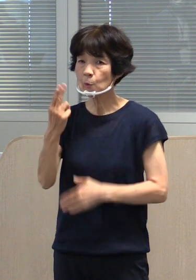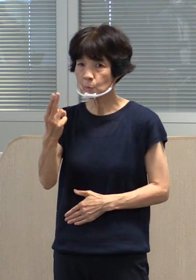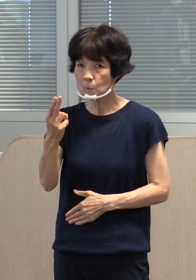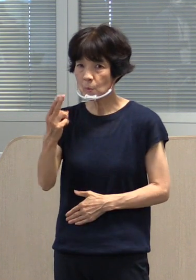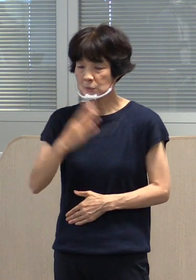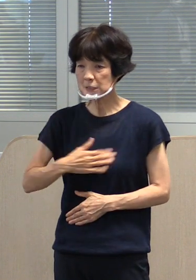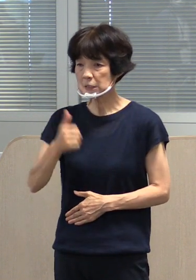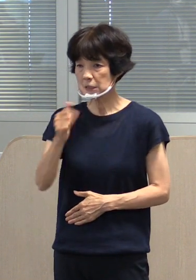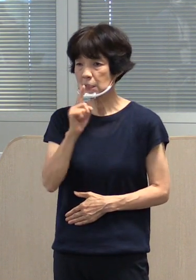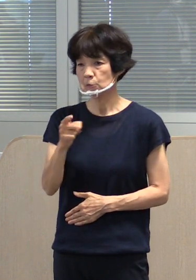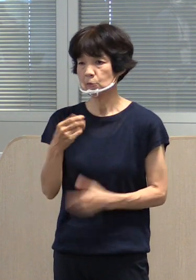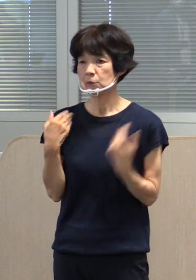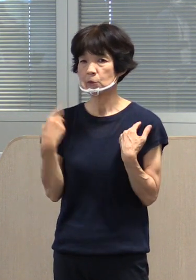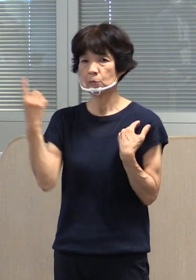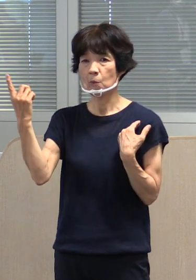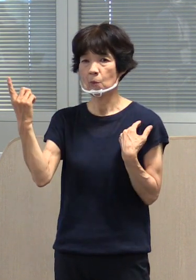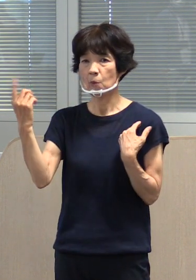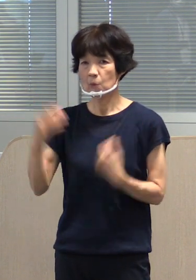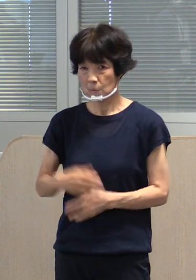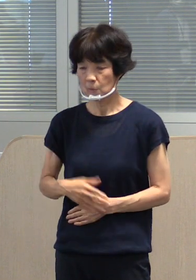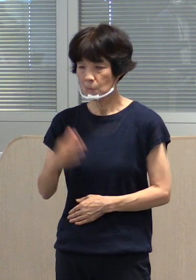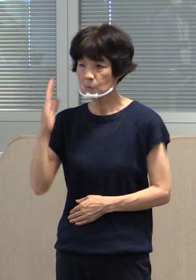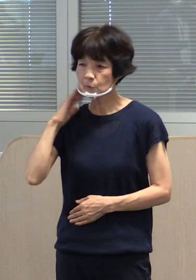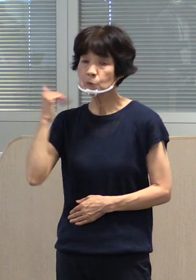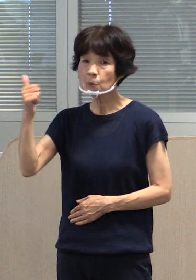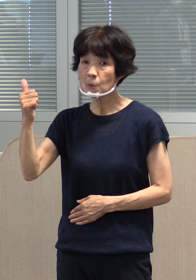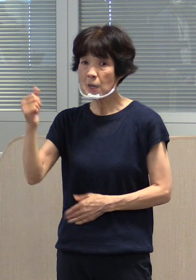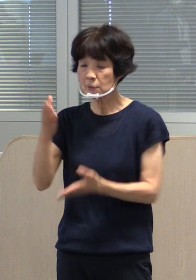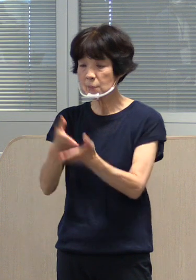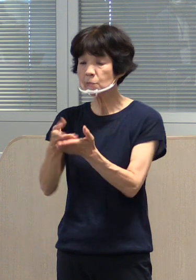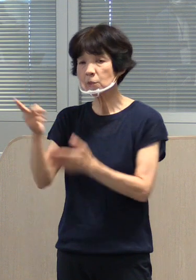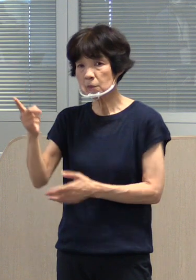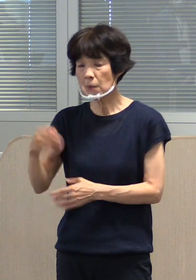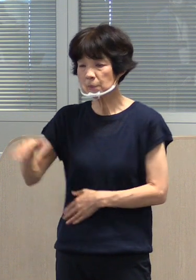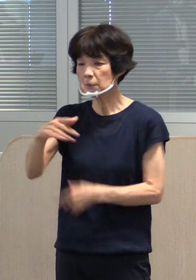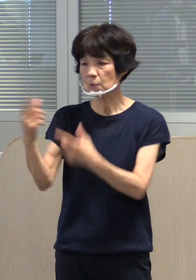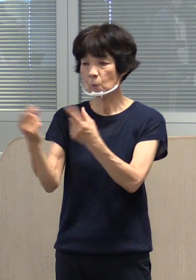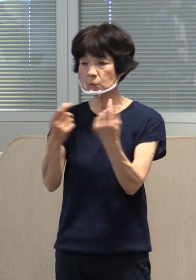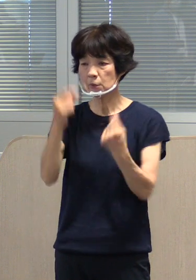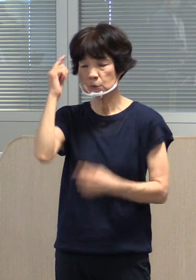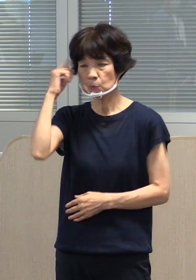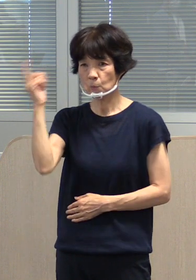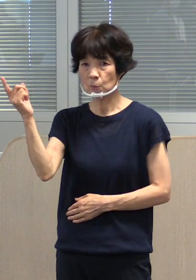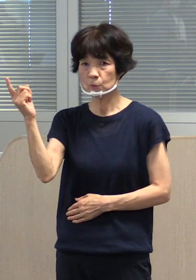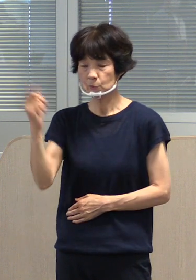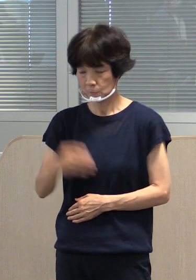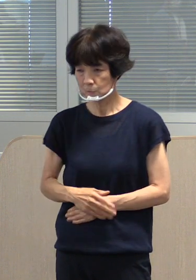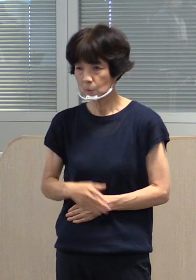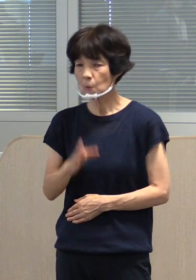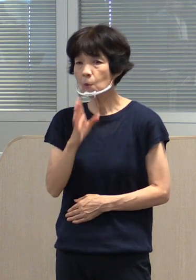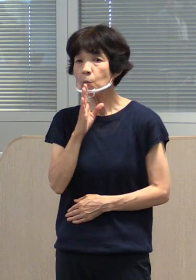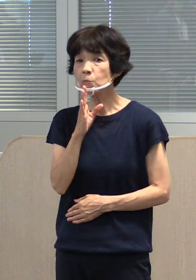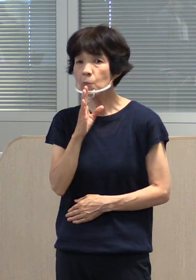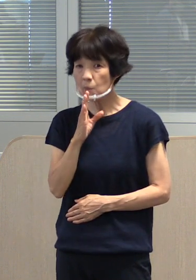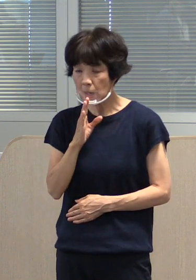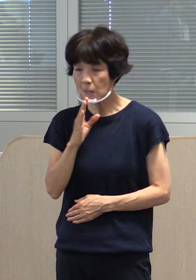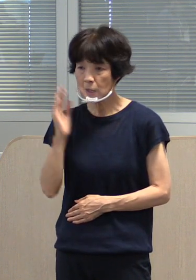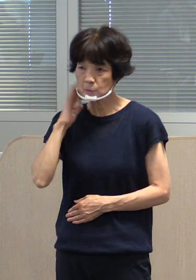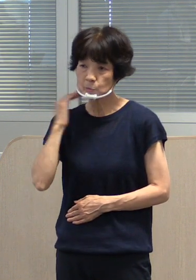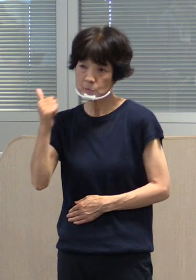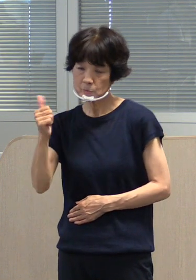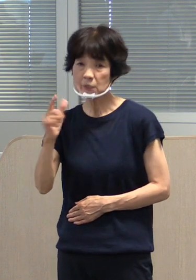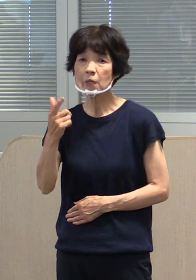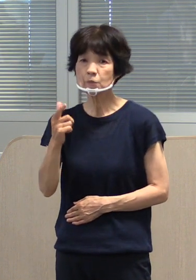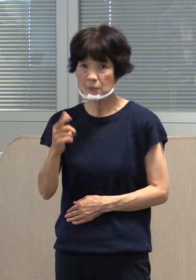言えばね日本中はあれだと思うんですね。だから本来はね都知事がね